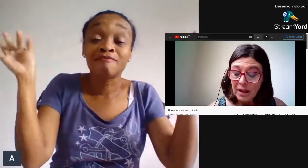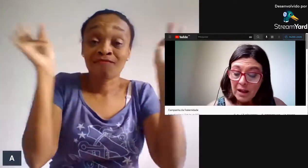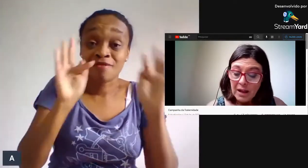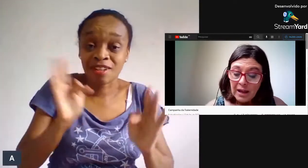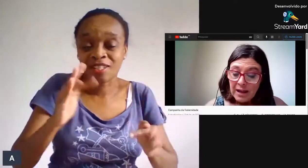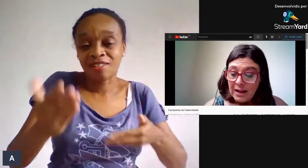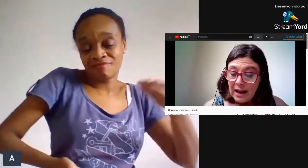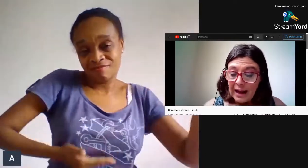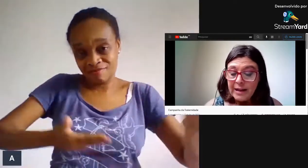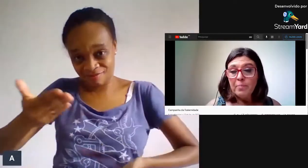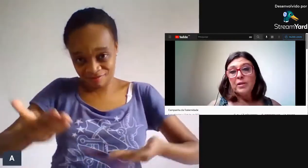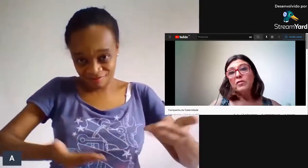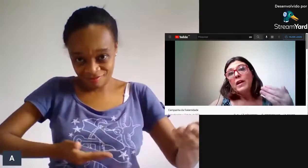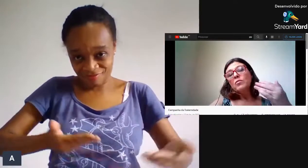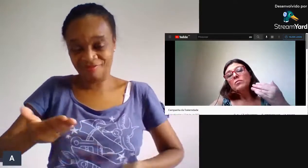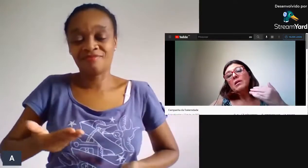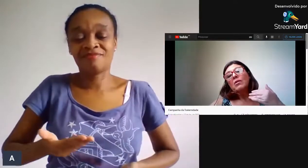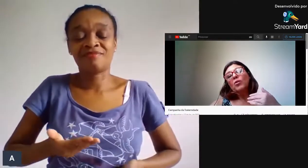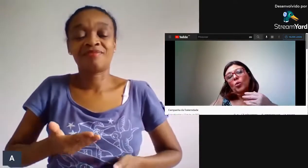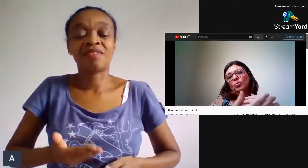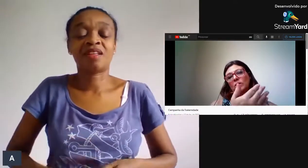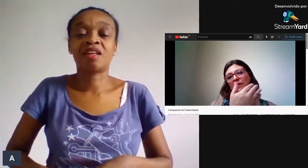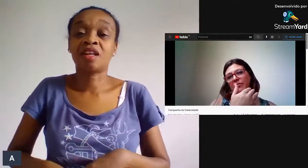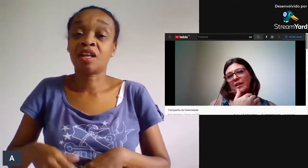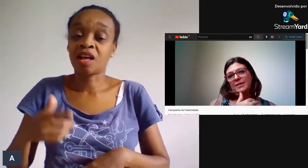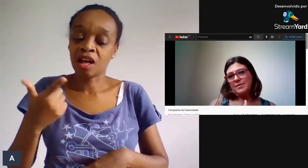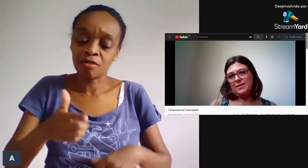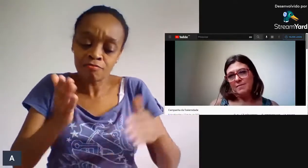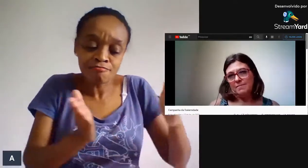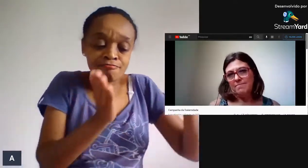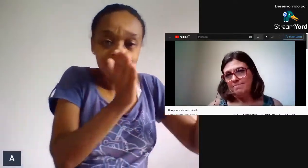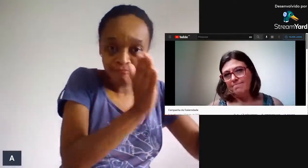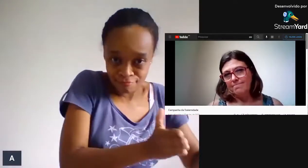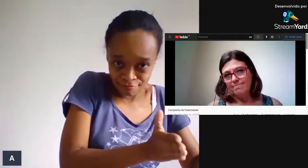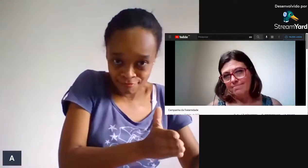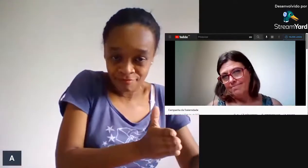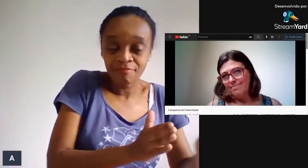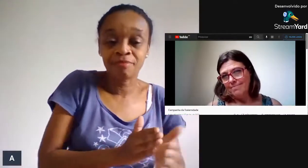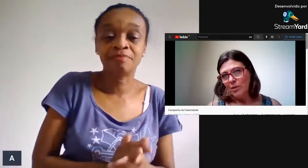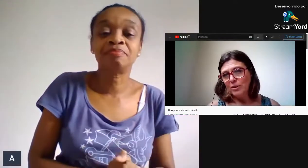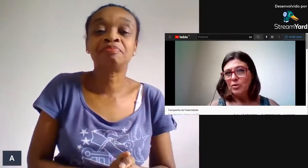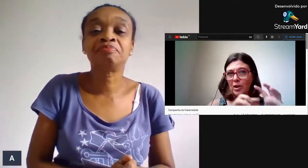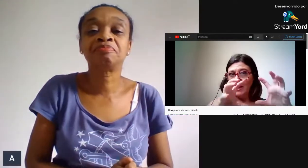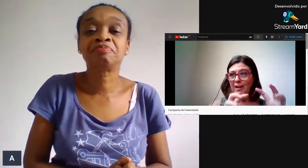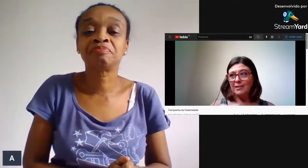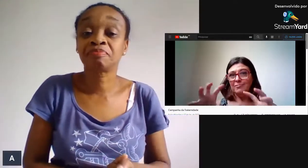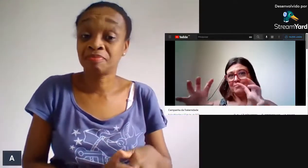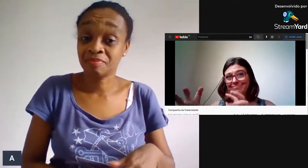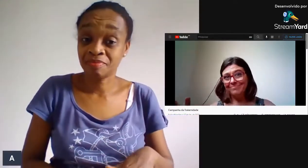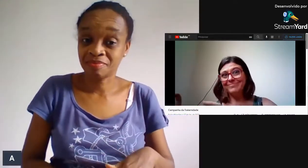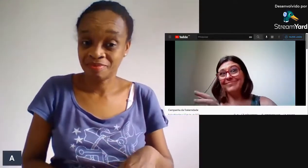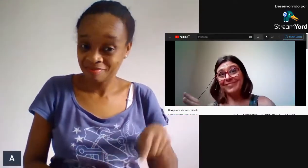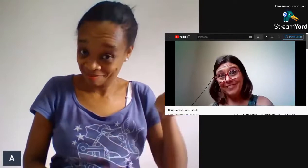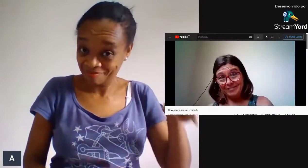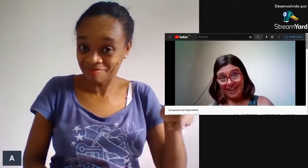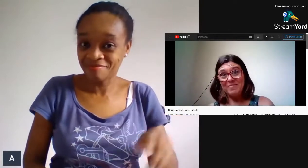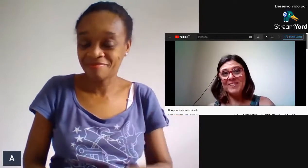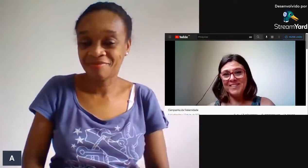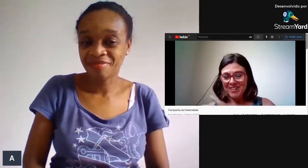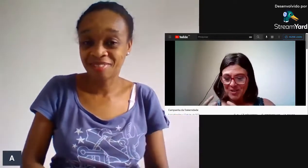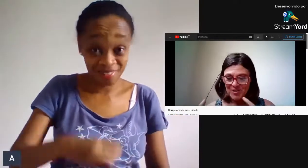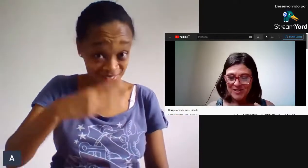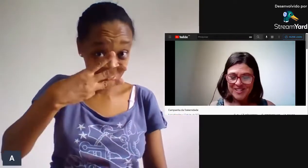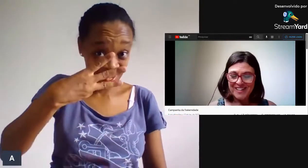Tá? Aí depois veio uma outra fase. Olha só, né? Então